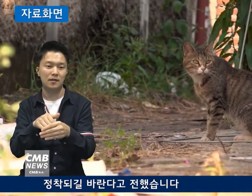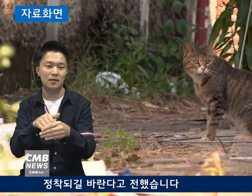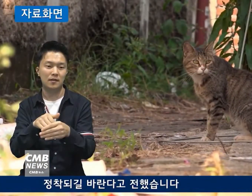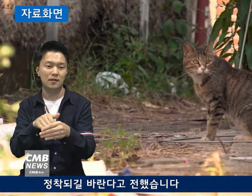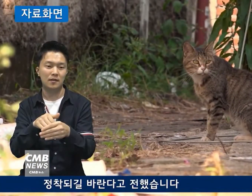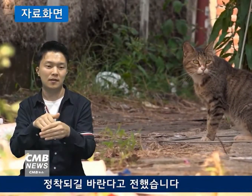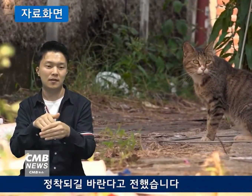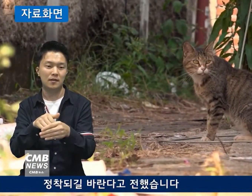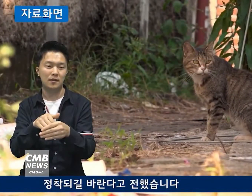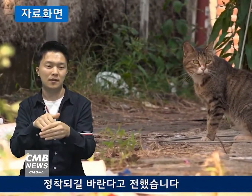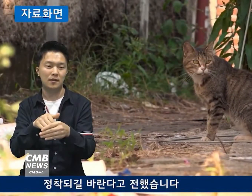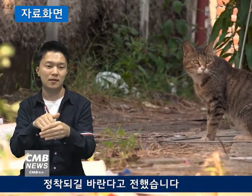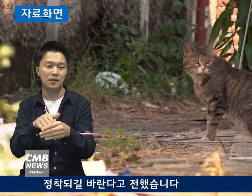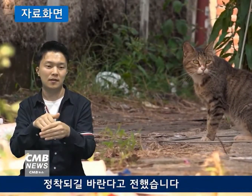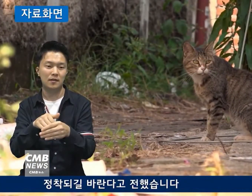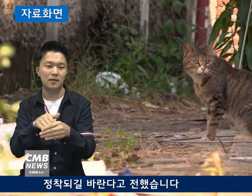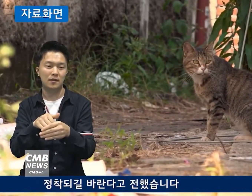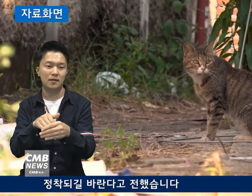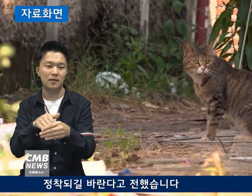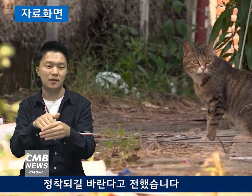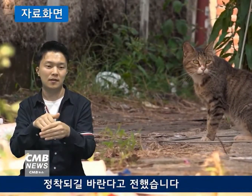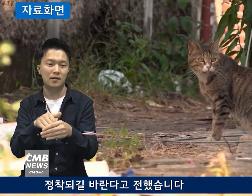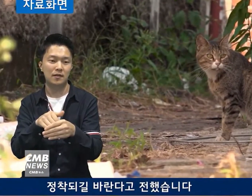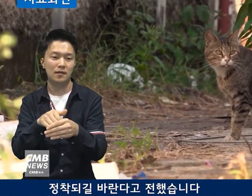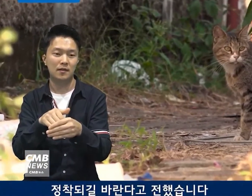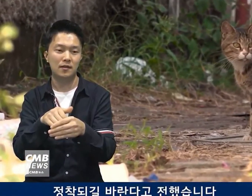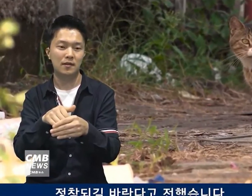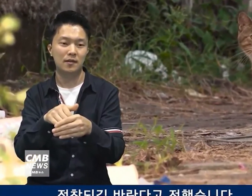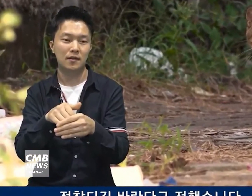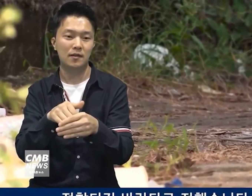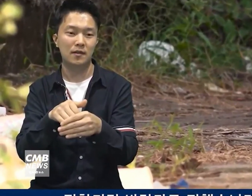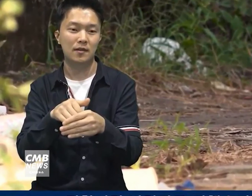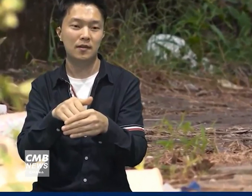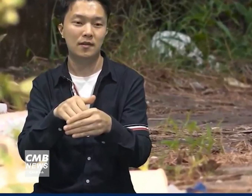정보 습득의 격차를 줄이기 위해 수어통역이 추가됩니다.